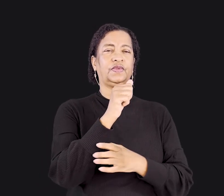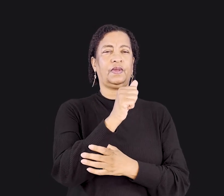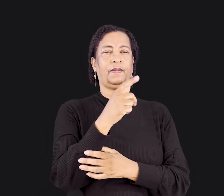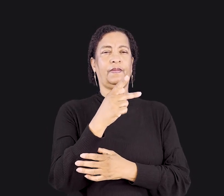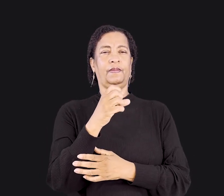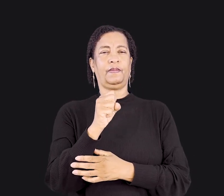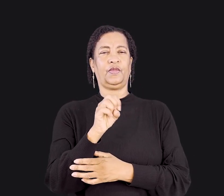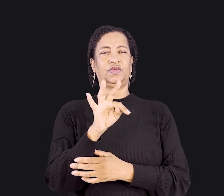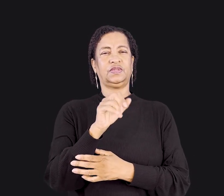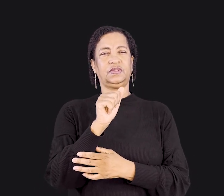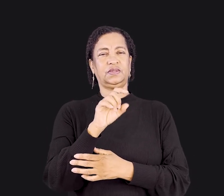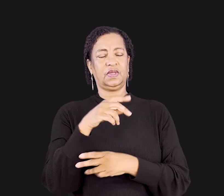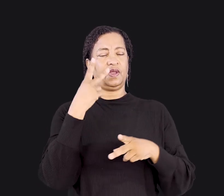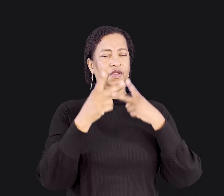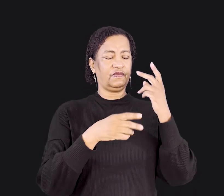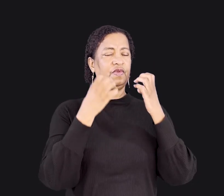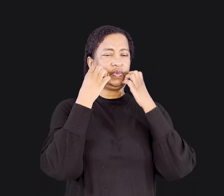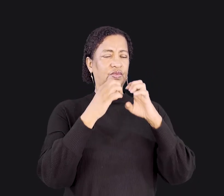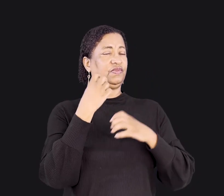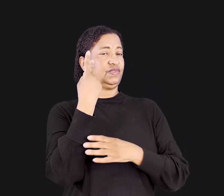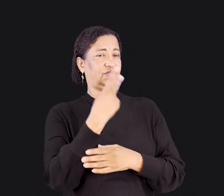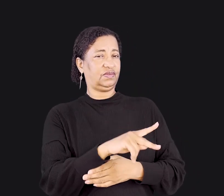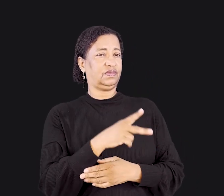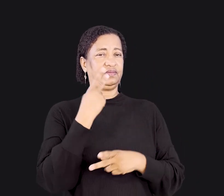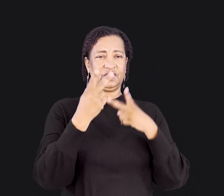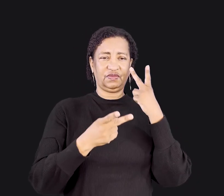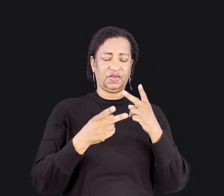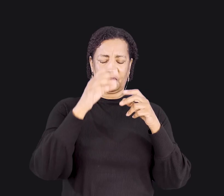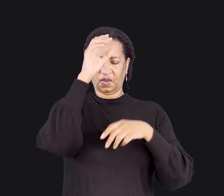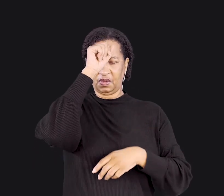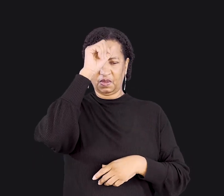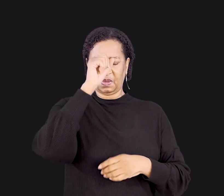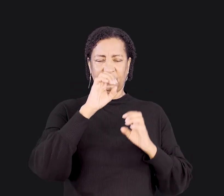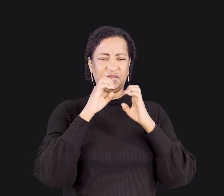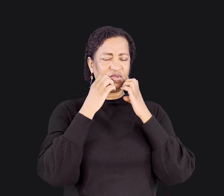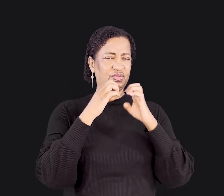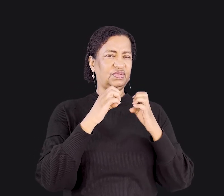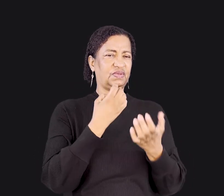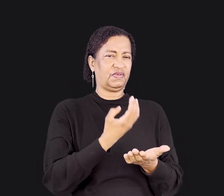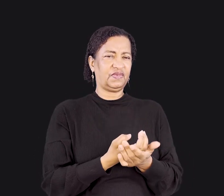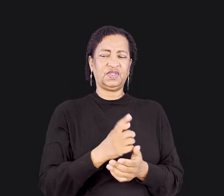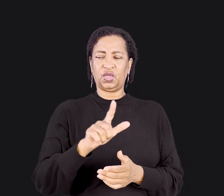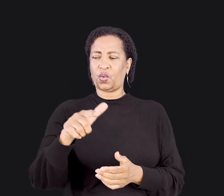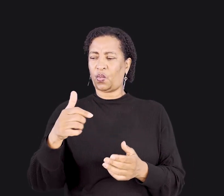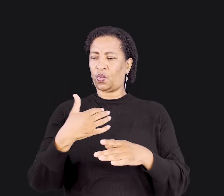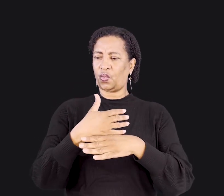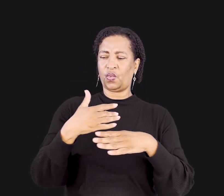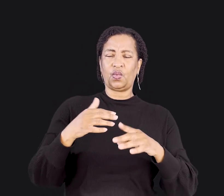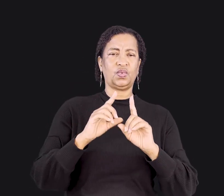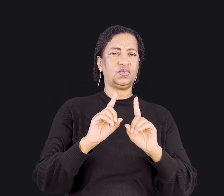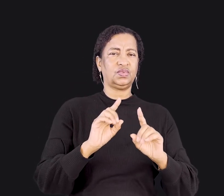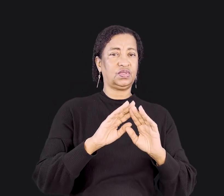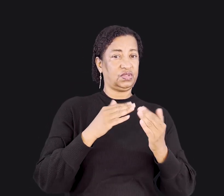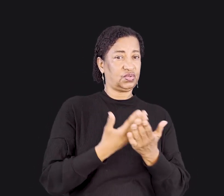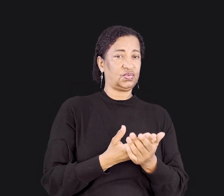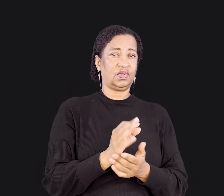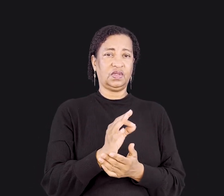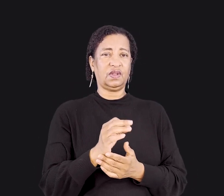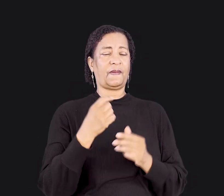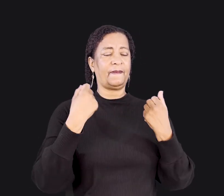seu evangelho. Ele diz, eu não aprendi este evangelho em nenhuma escola de rabinos, também não aprendi de homem nenhum. Não precisei ler